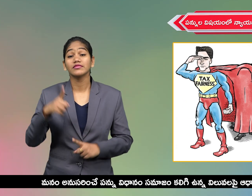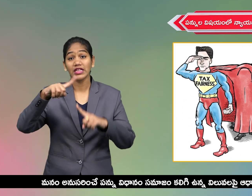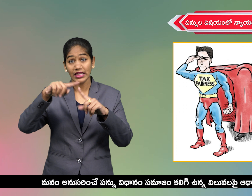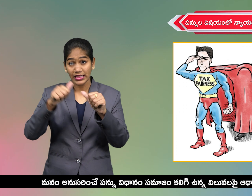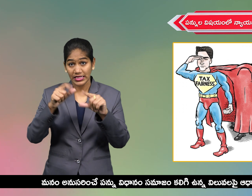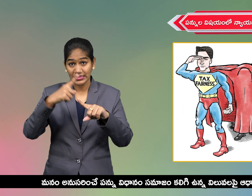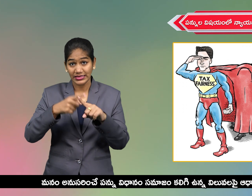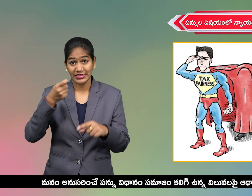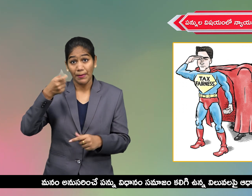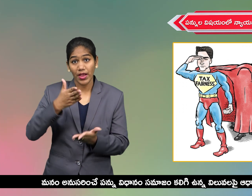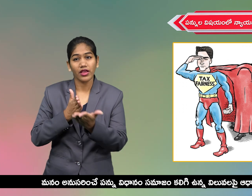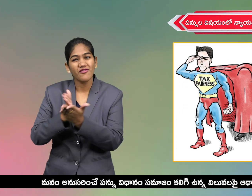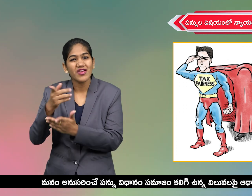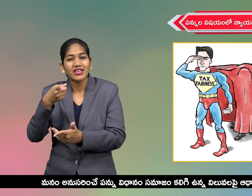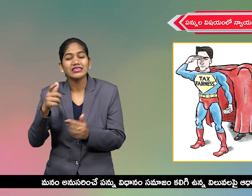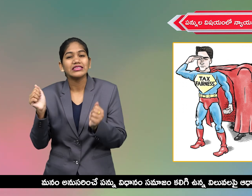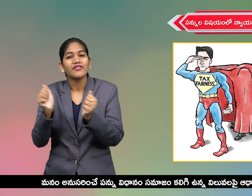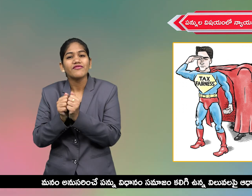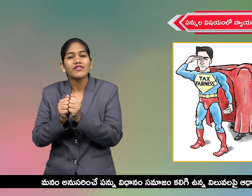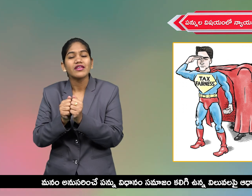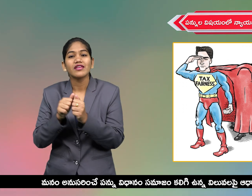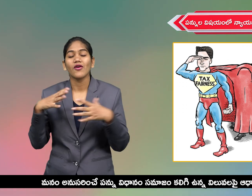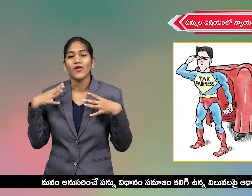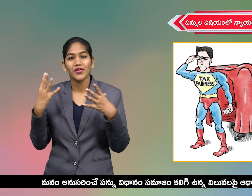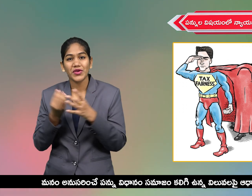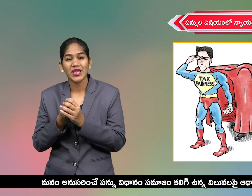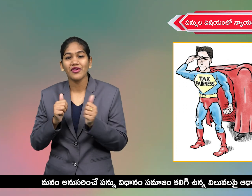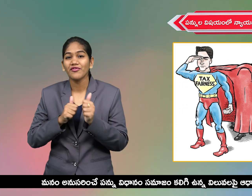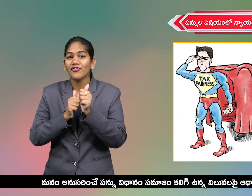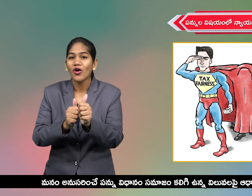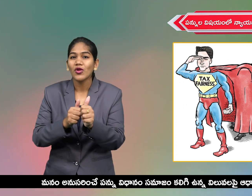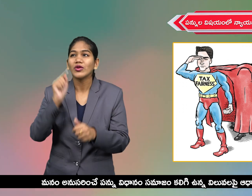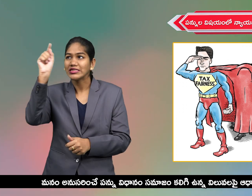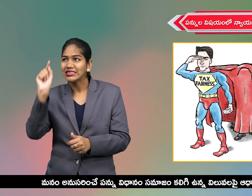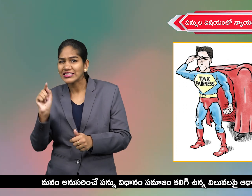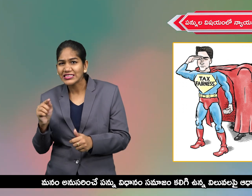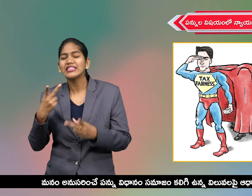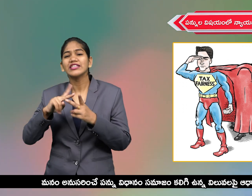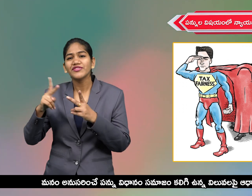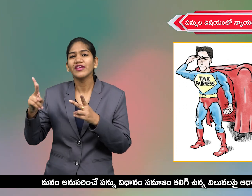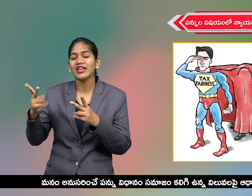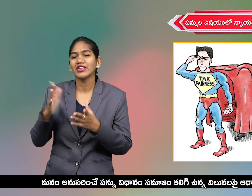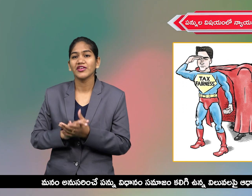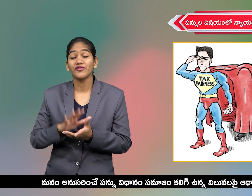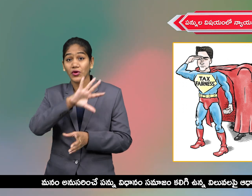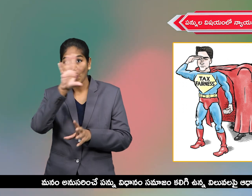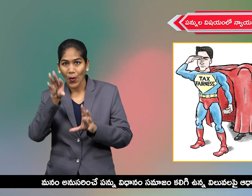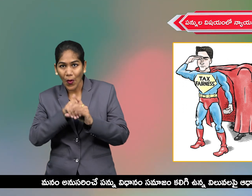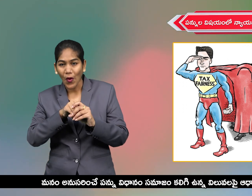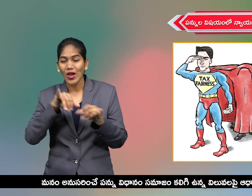మనం అనుసరించే పన్ను విధానం సమాజం కలిగి ఉన్న విలువలపై ఆధారపడి ఉంటుంది.